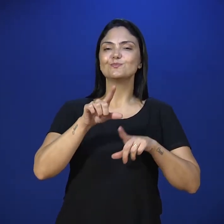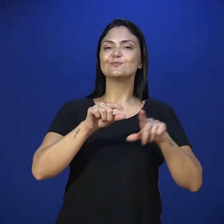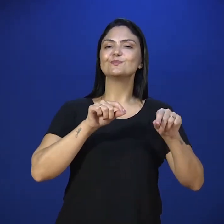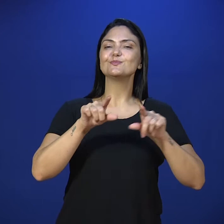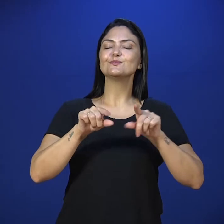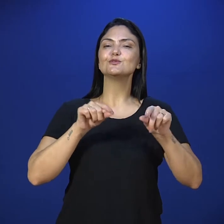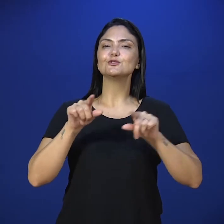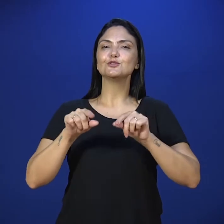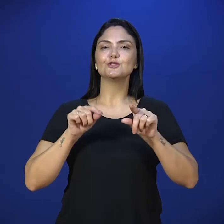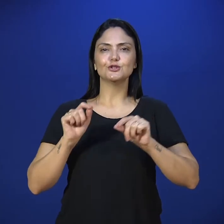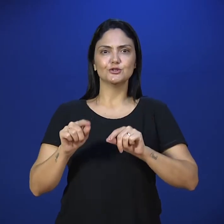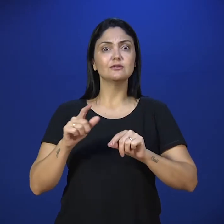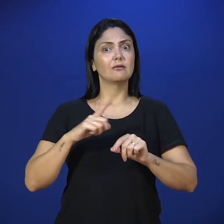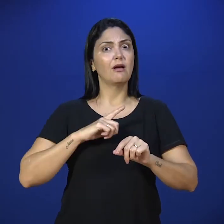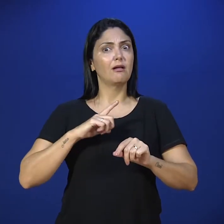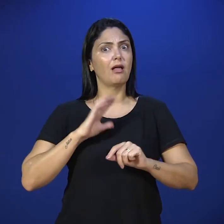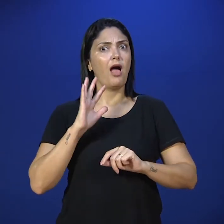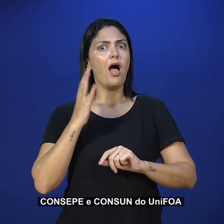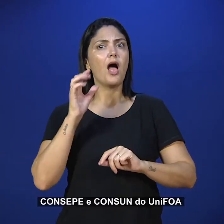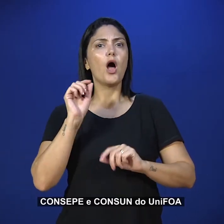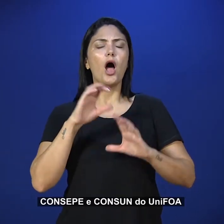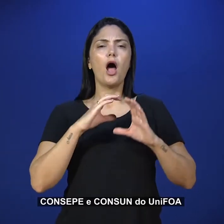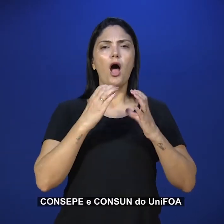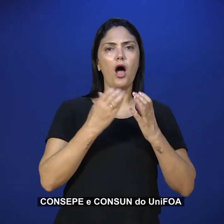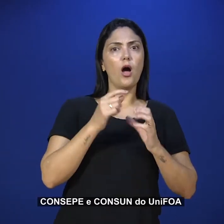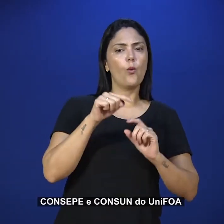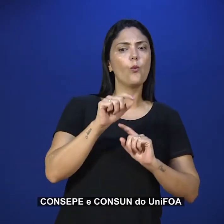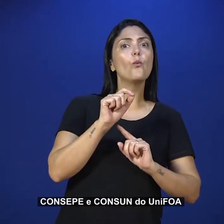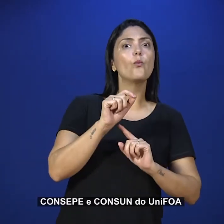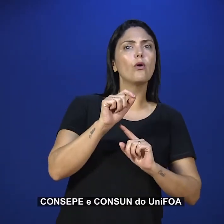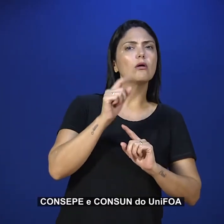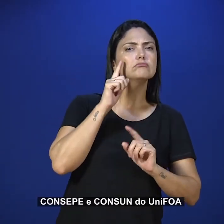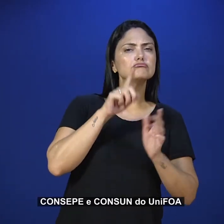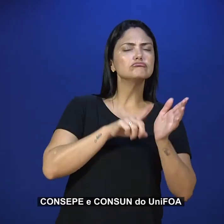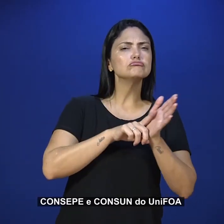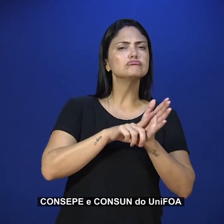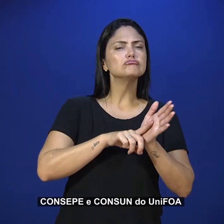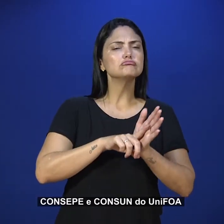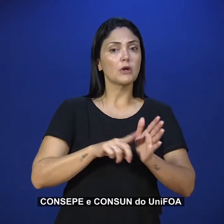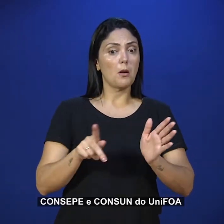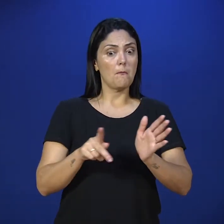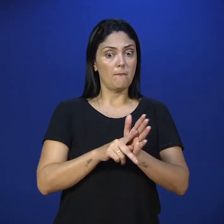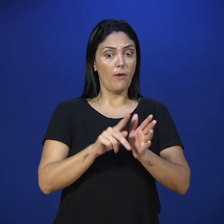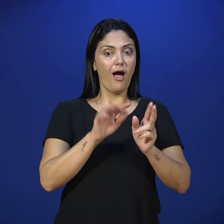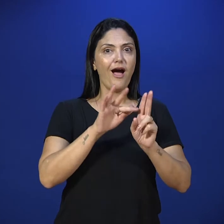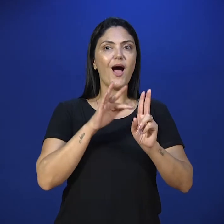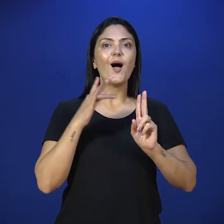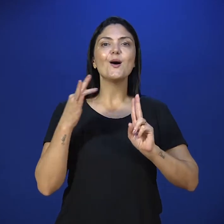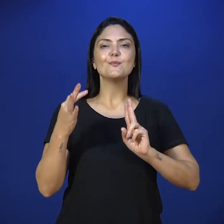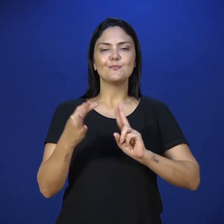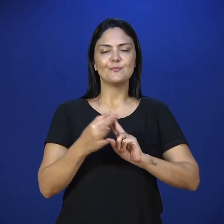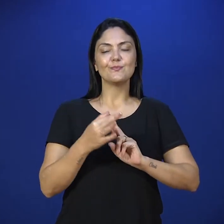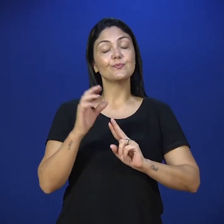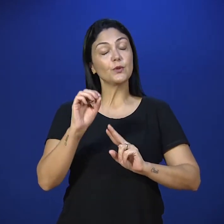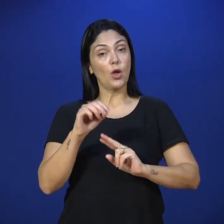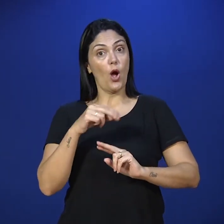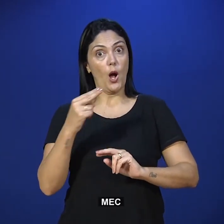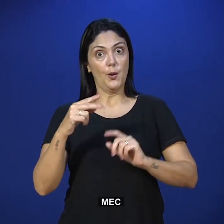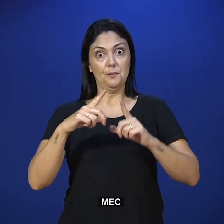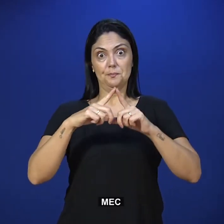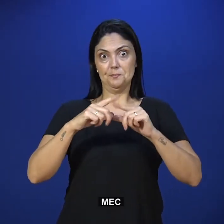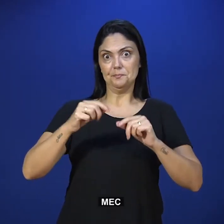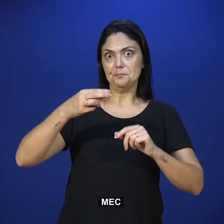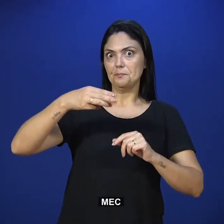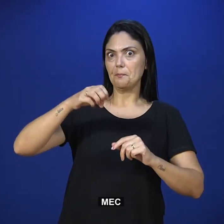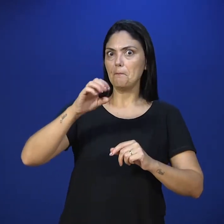processo seletivo por determinação dos conselhos, CONCEP ou CONSUL do Unifoa ou do Ministério da